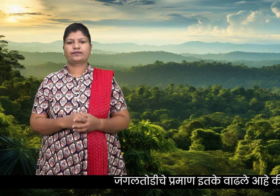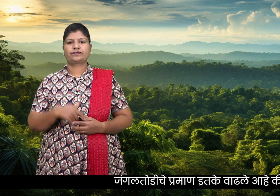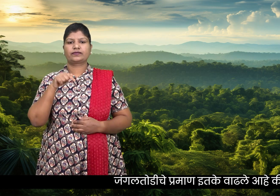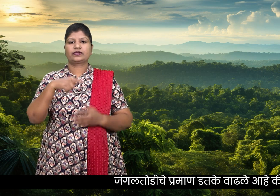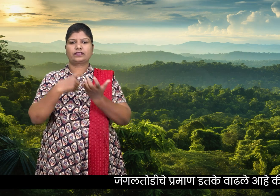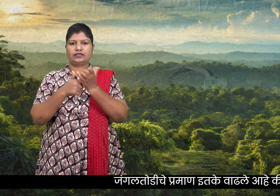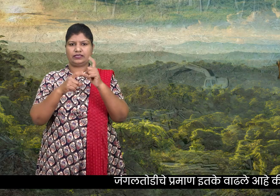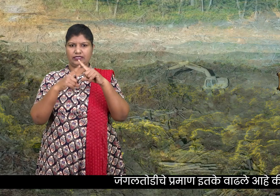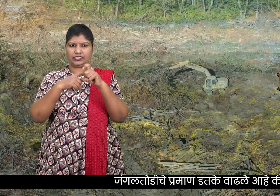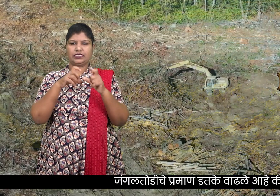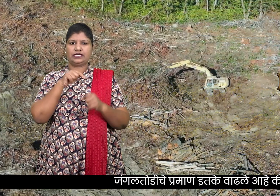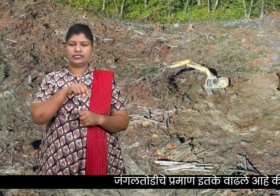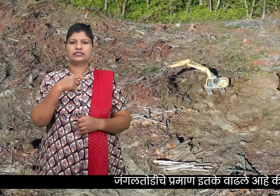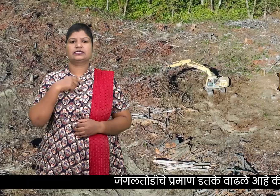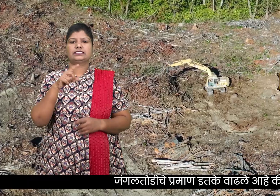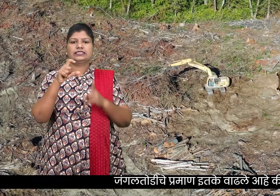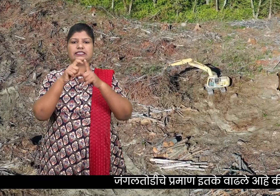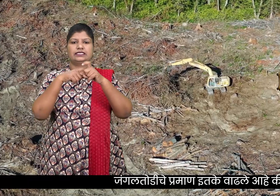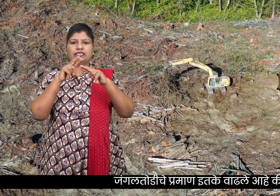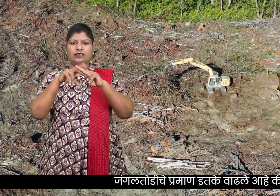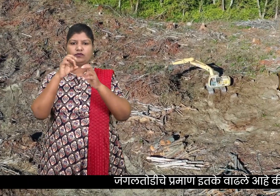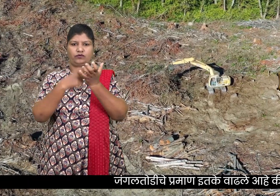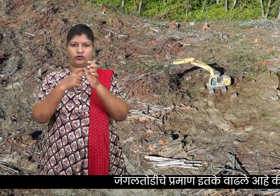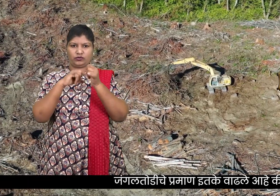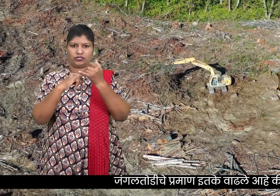जंगलतोडीचे प्रमाण इतके वाढले आहे की